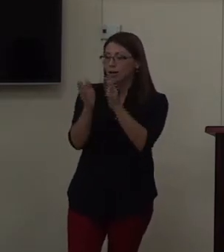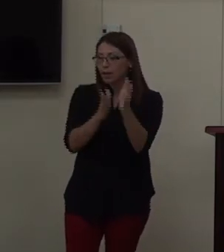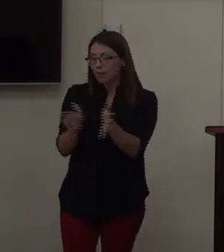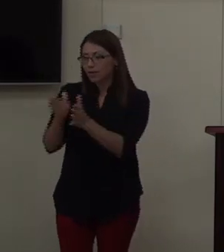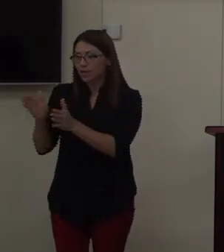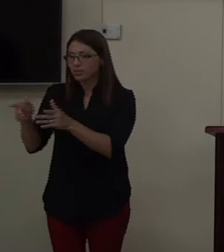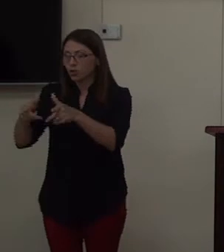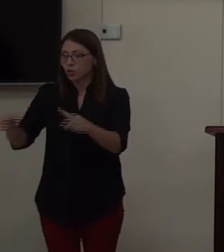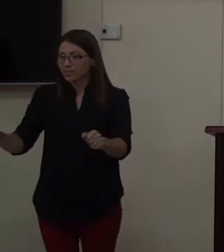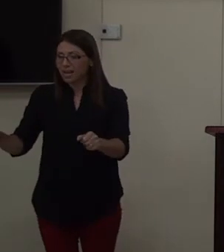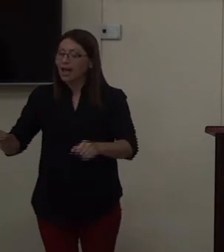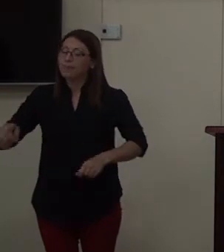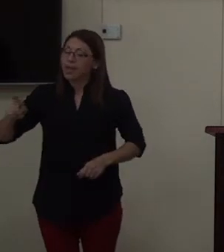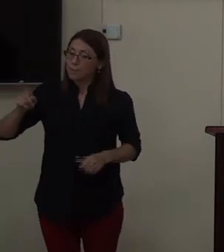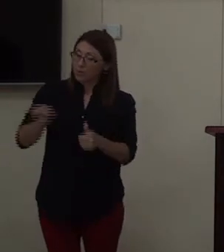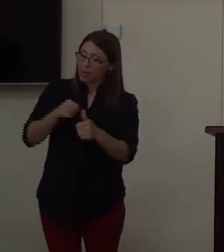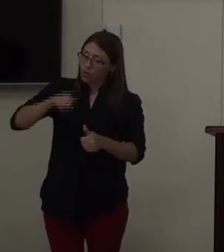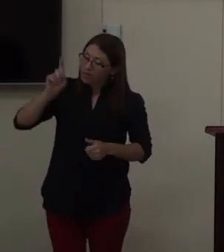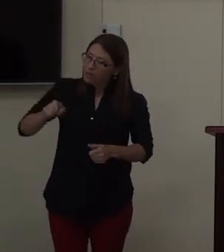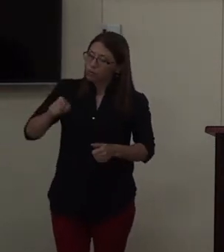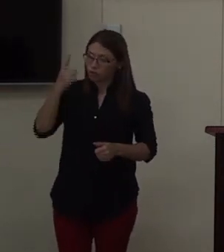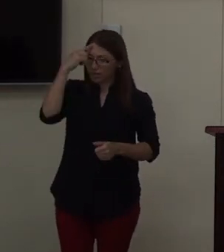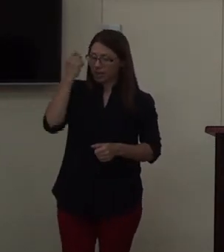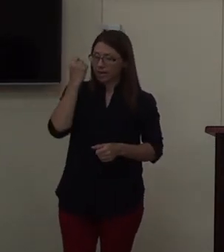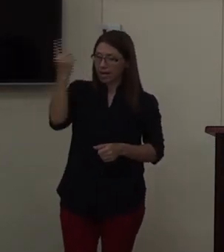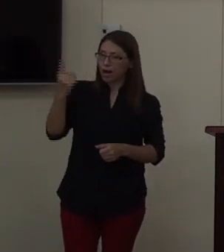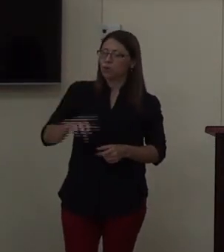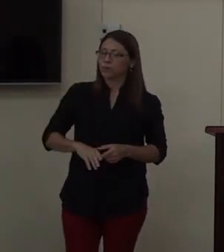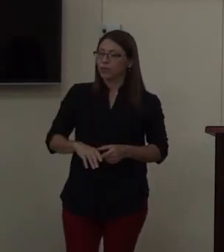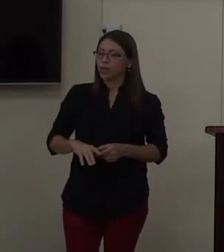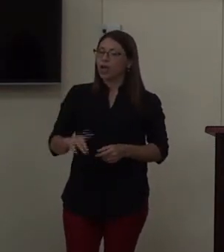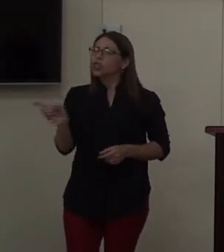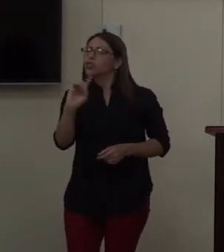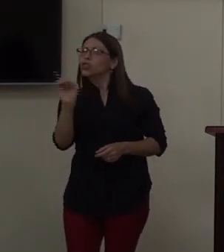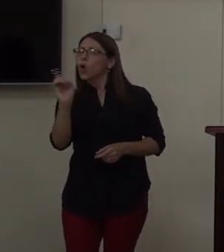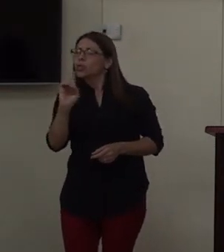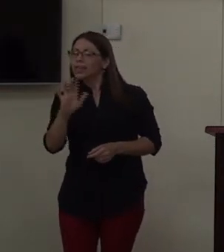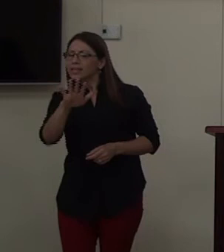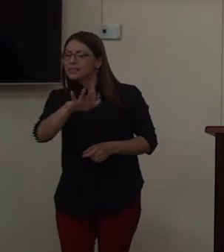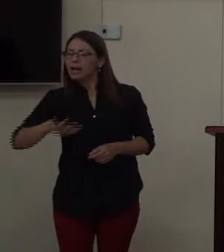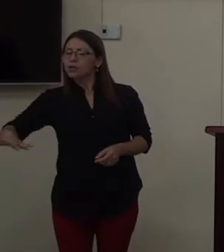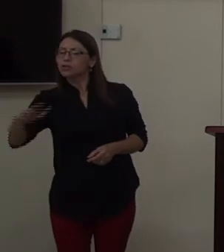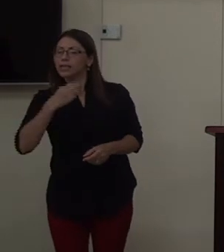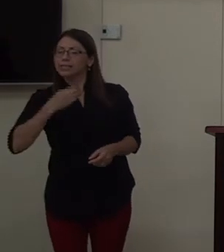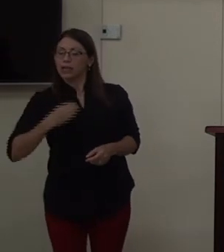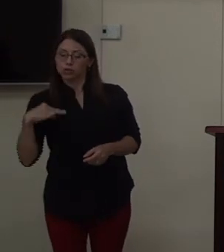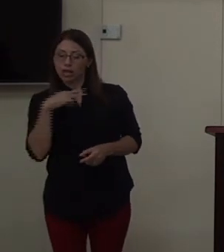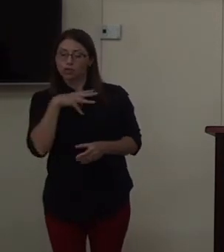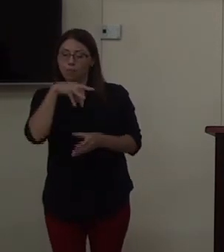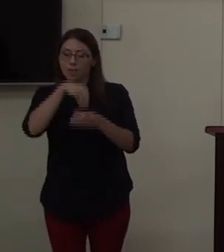planificación lingüística, tendríamos primero que tener claro dónde se ubican los deseos de los miembros de la